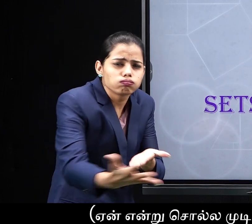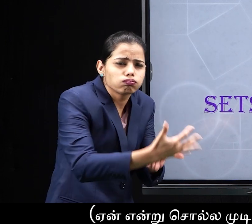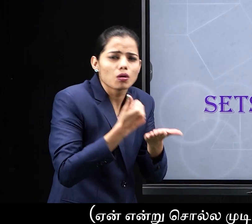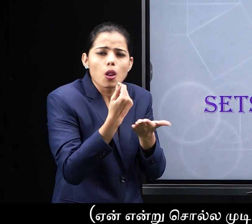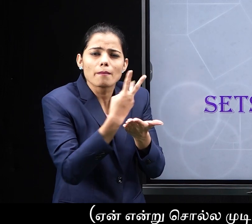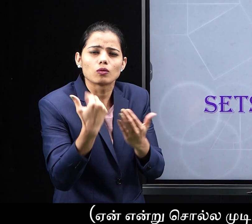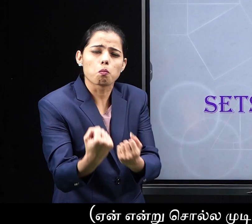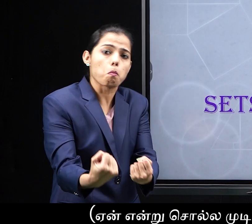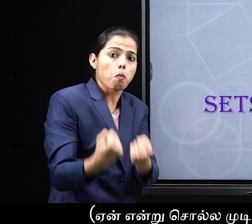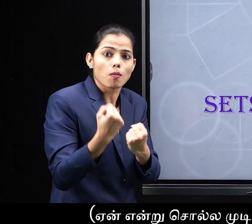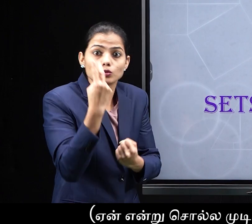என தொடரலாம்.